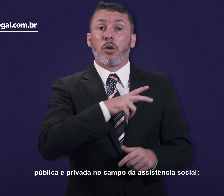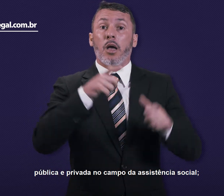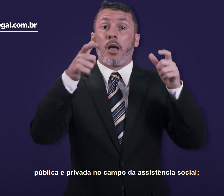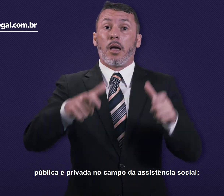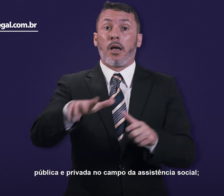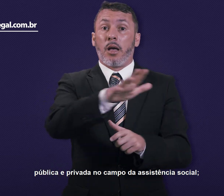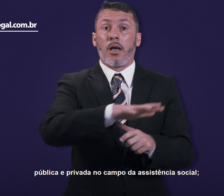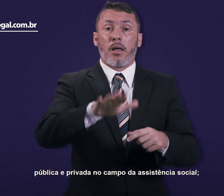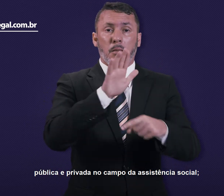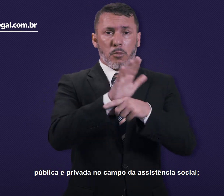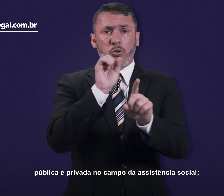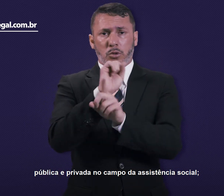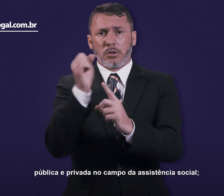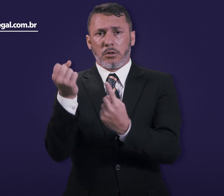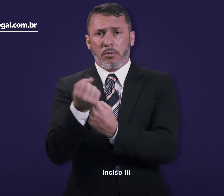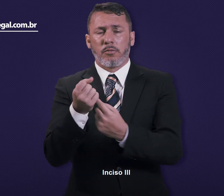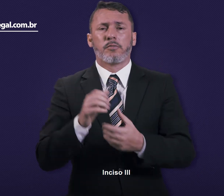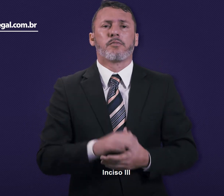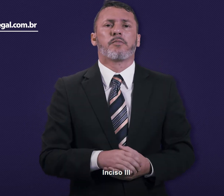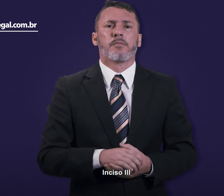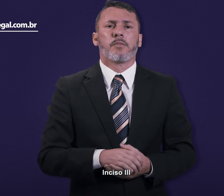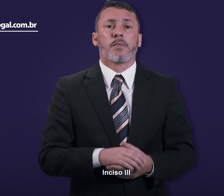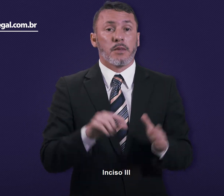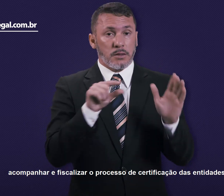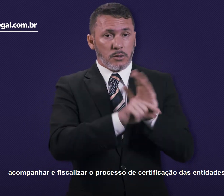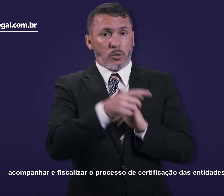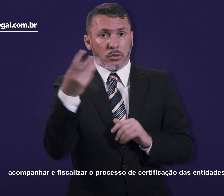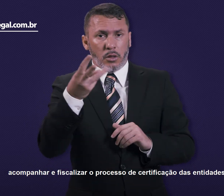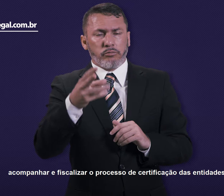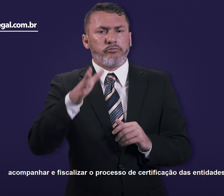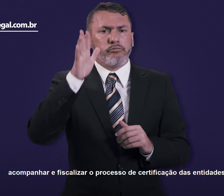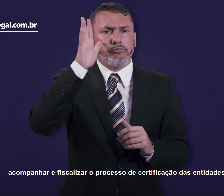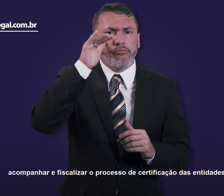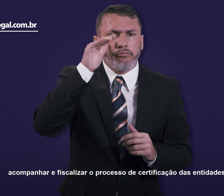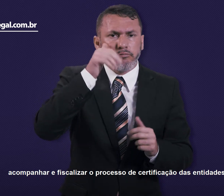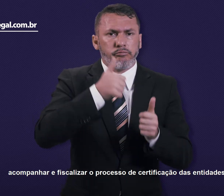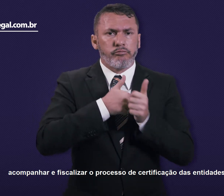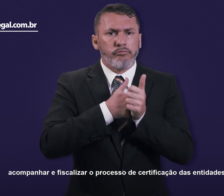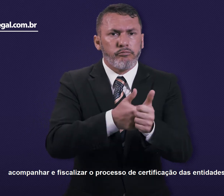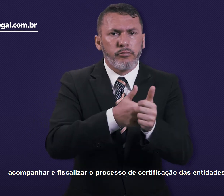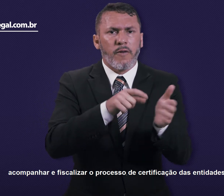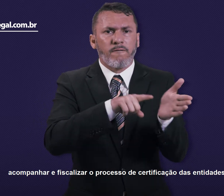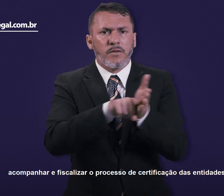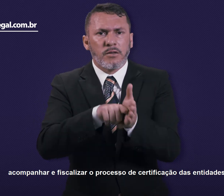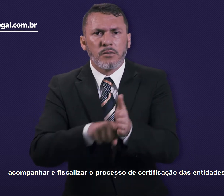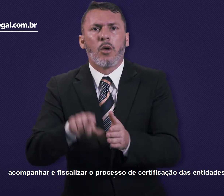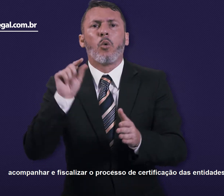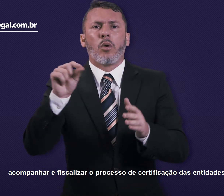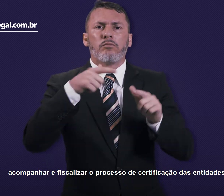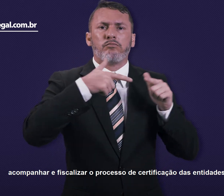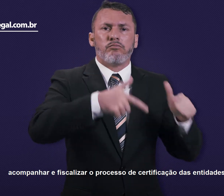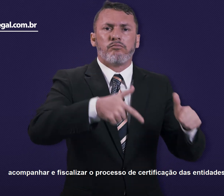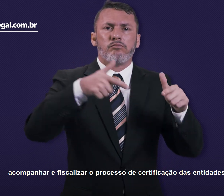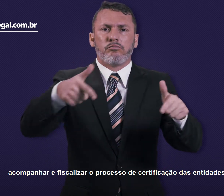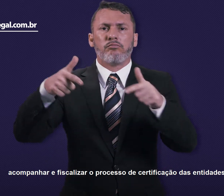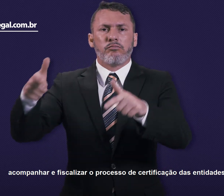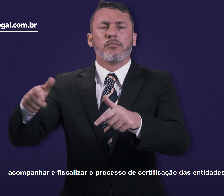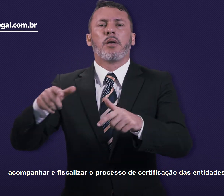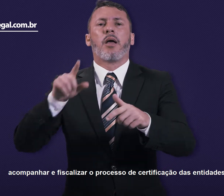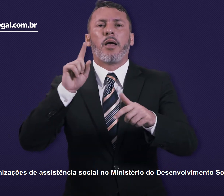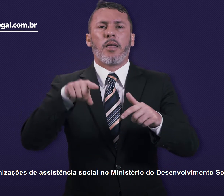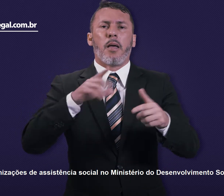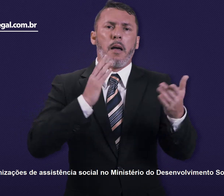no campo da assistência social. Inciso 3. Acompanhar e fiscalizar o processo de certificação